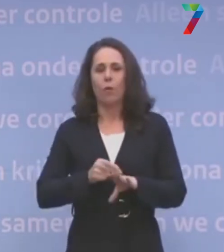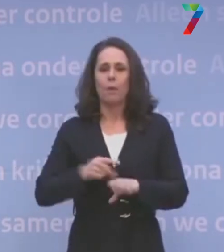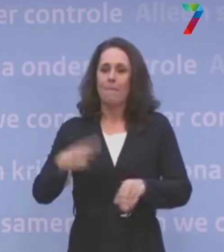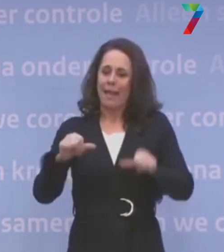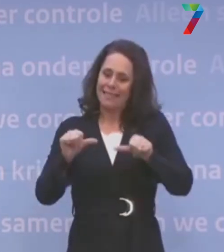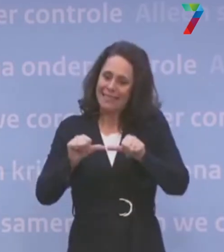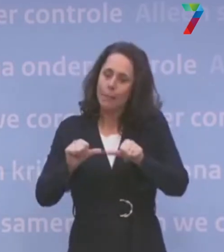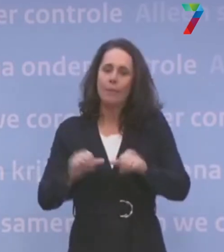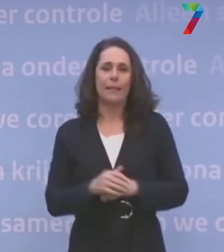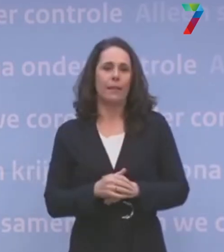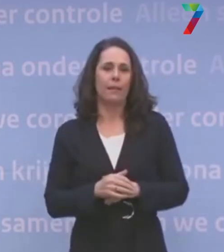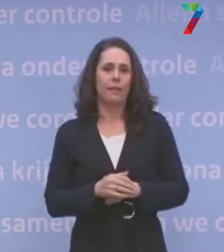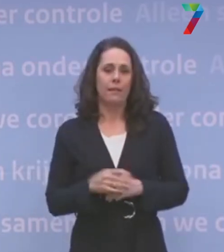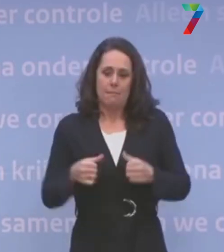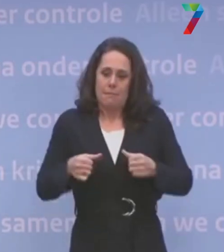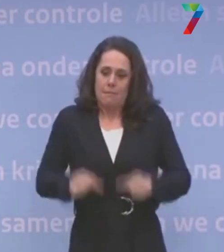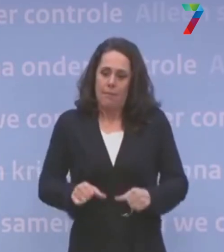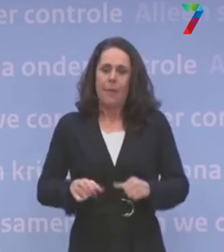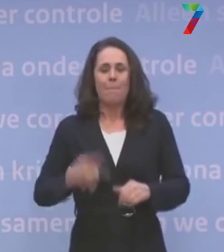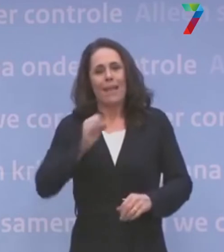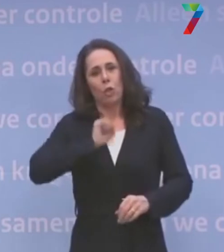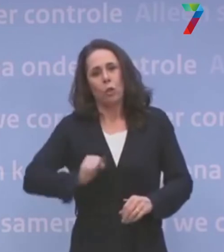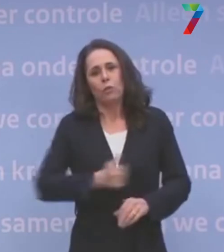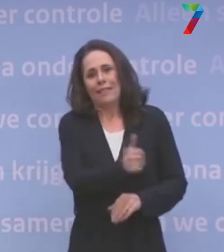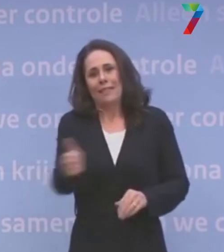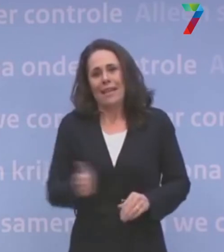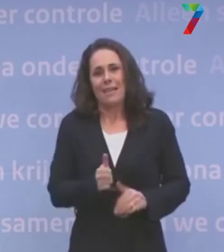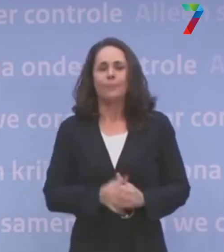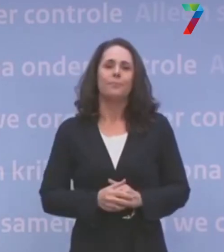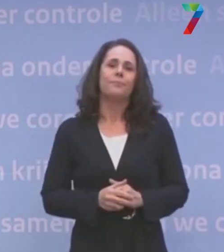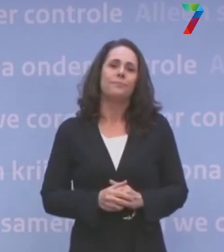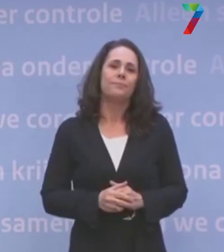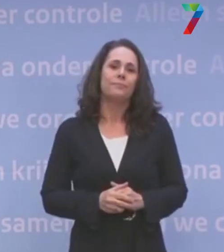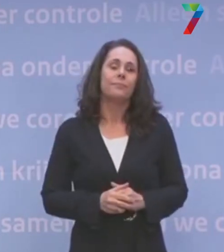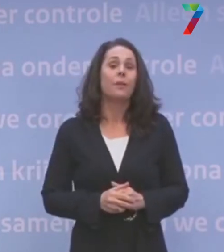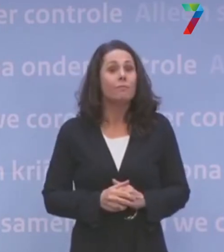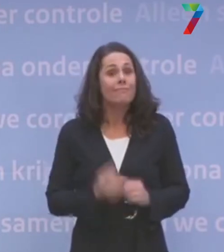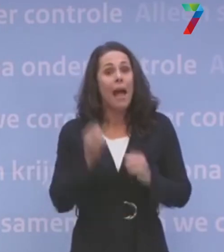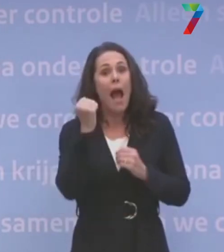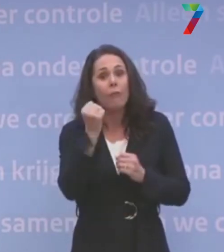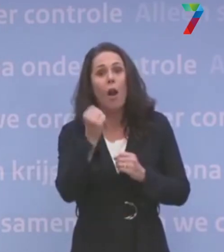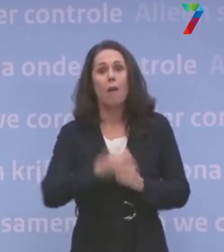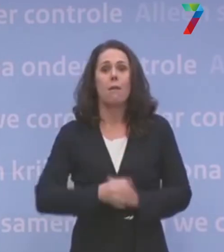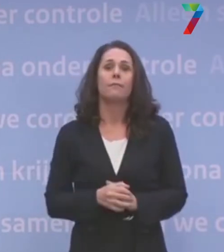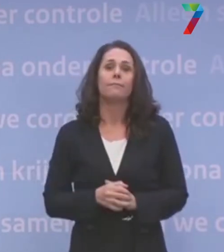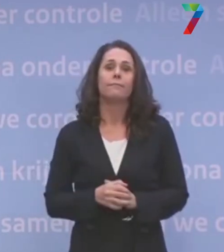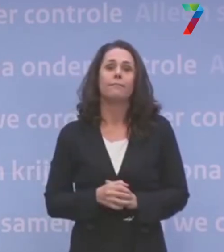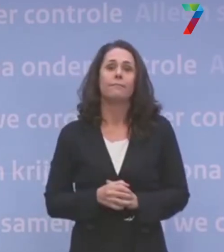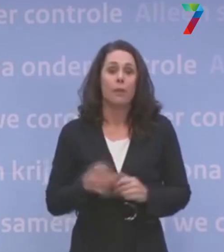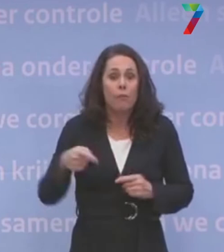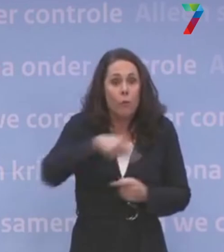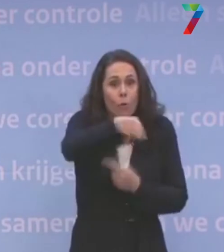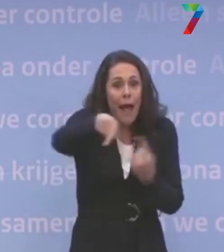discipline en nog meer geduld vraagt van iedereen. Dus hou vol. Doe het voor